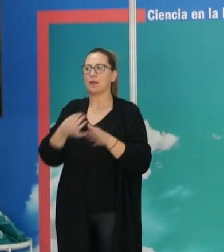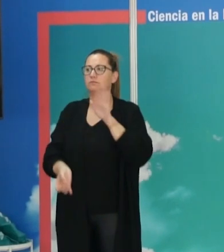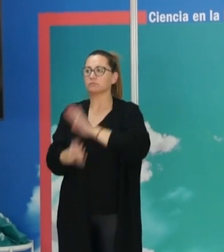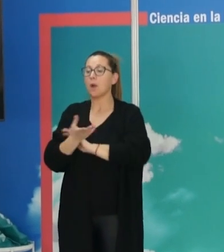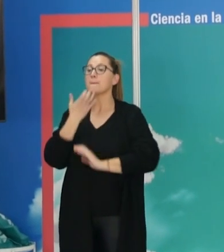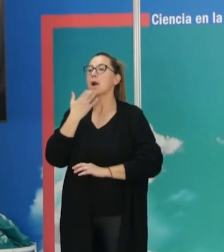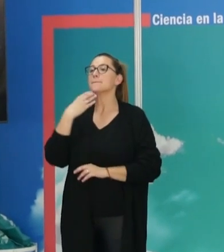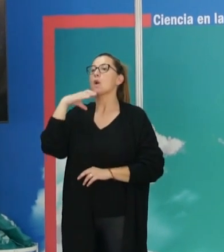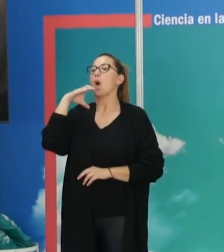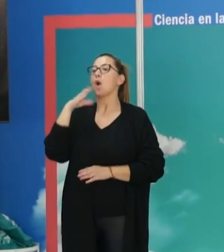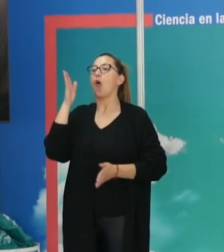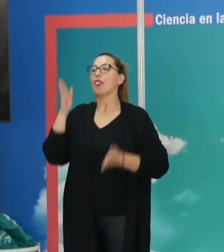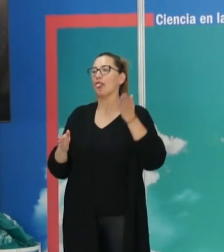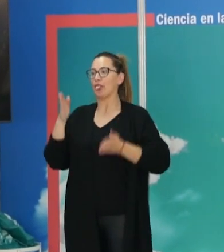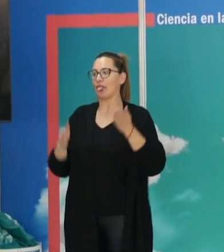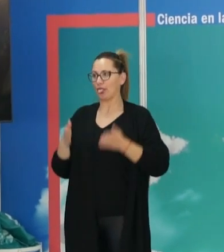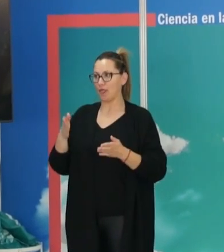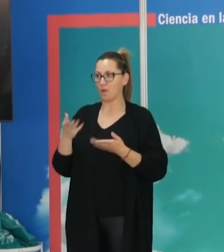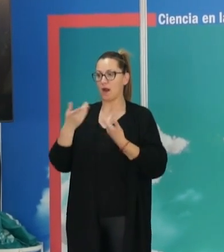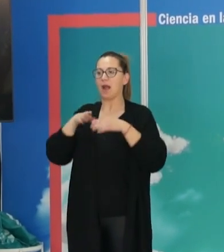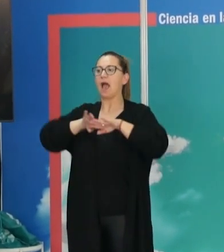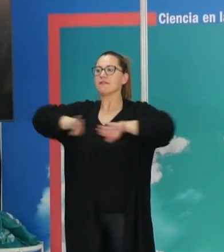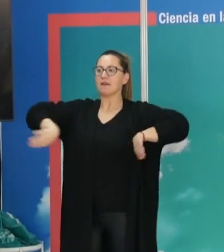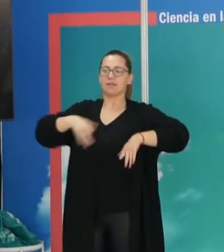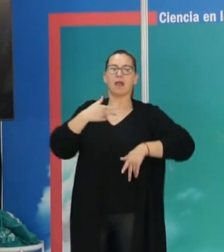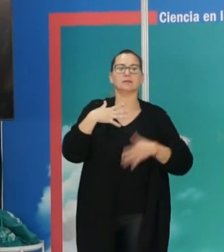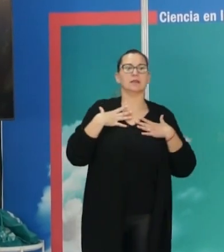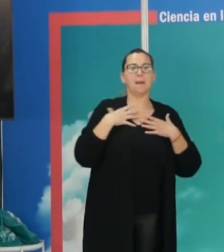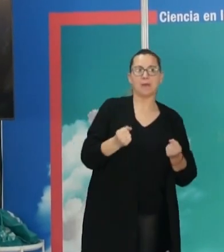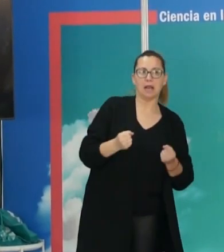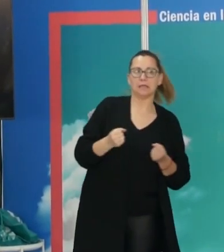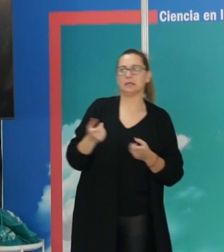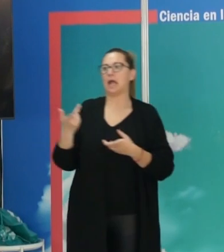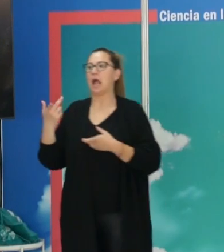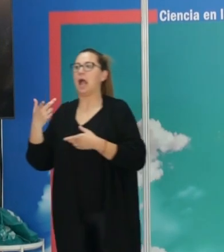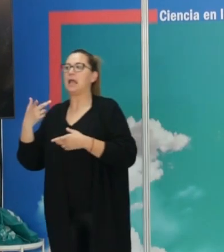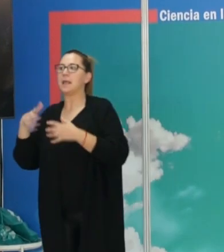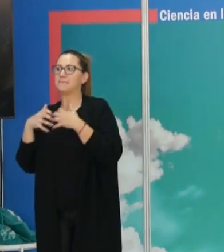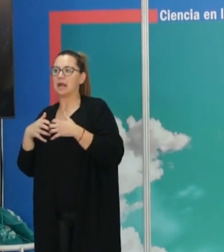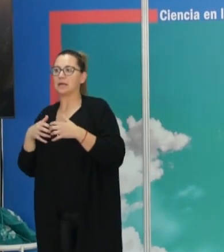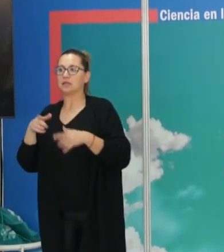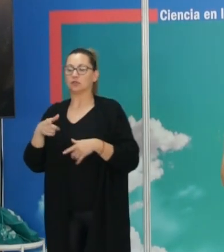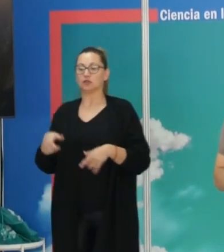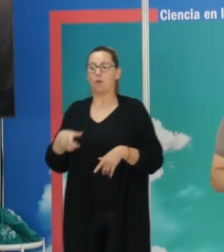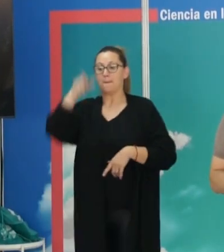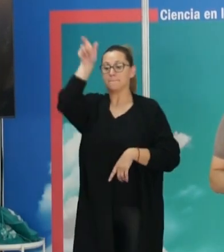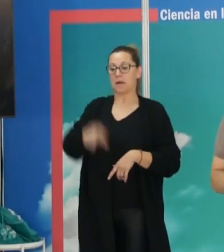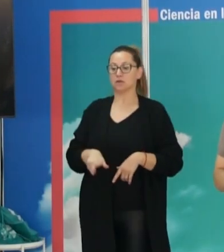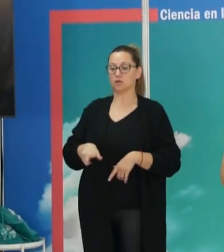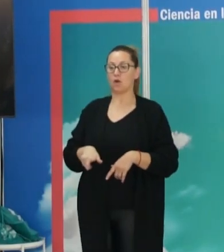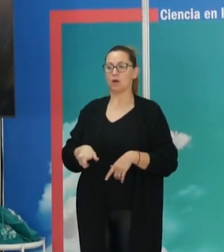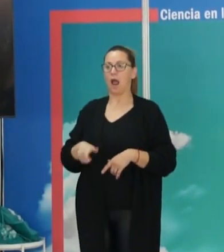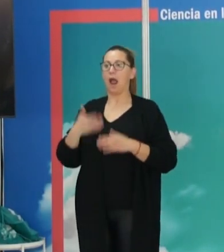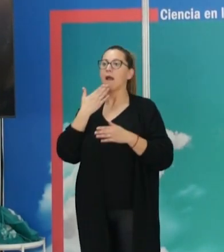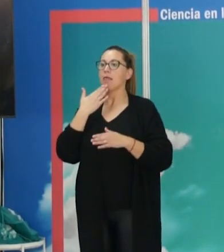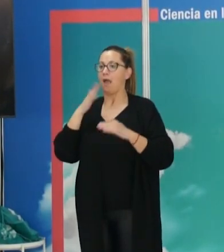cyborgs, con respecto a la distinción entre humano y máquina, esas personas que están que son muy maduras a pesar de ser menores de